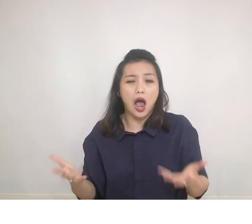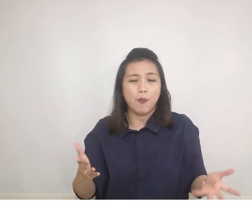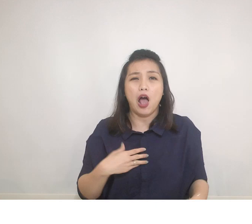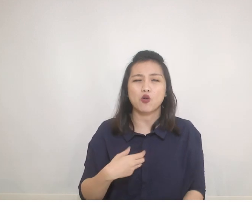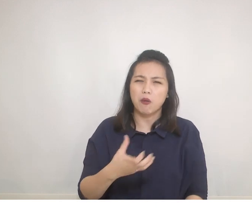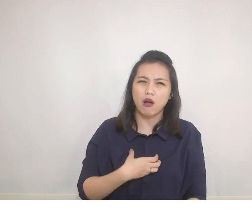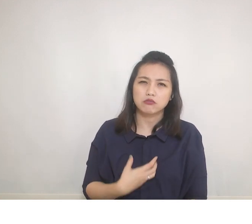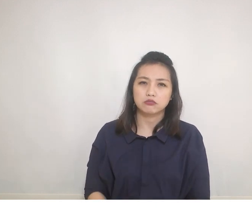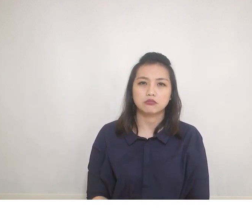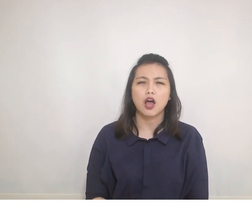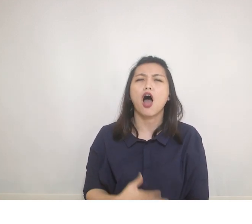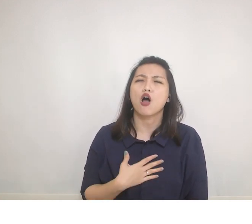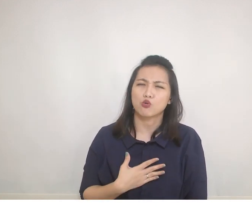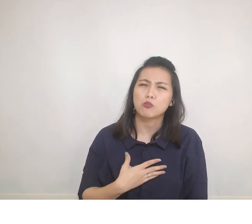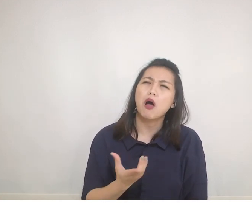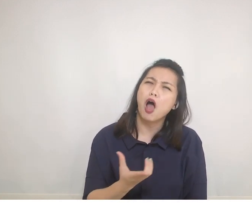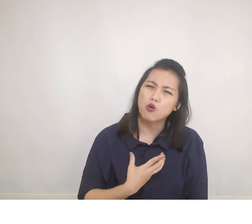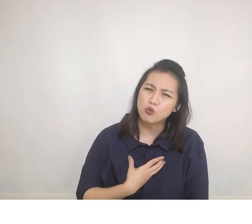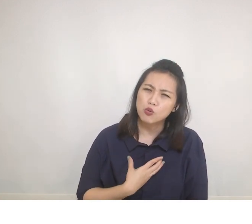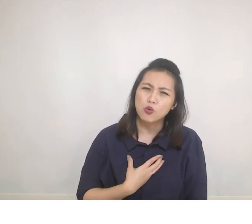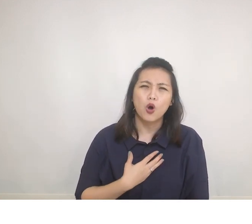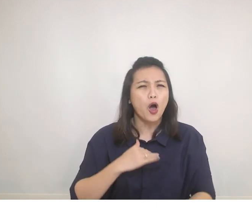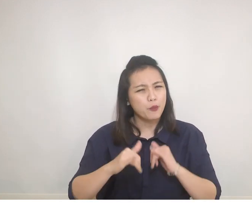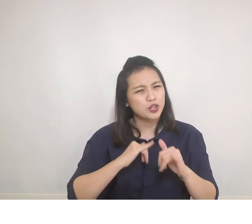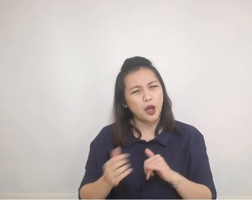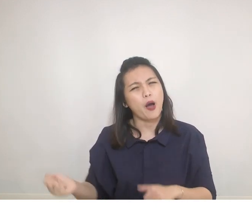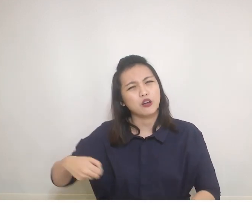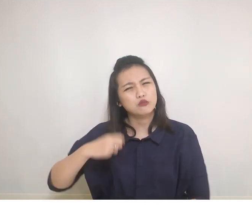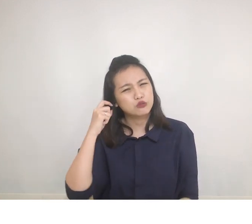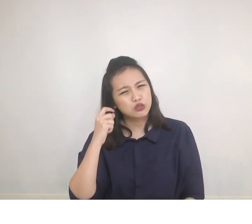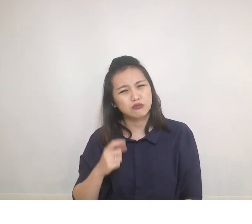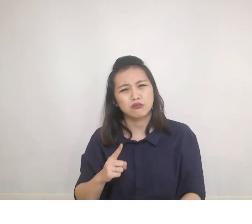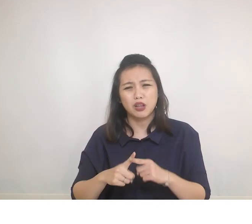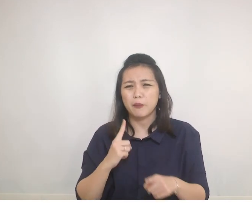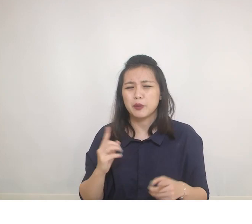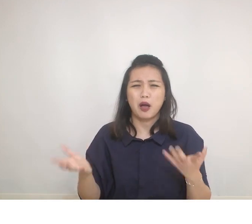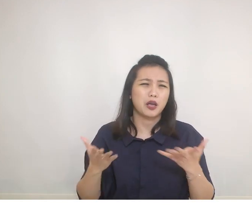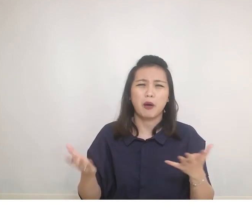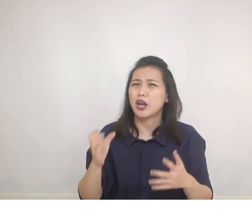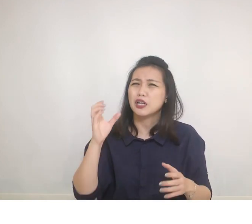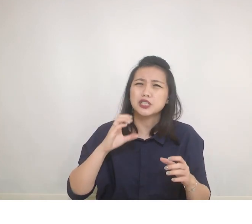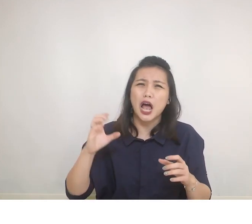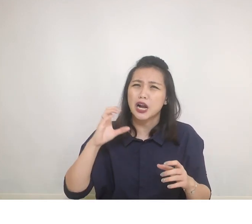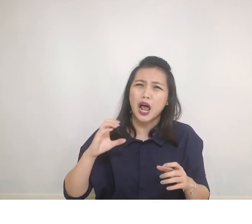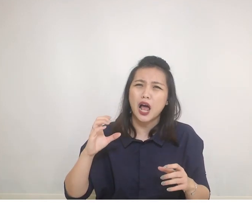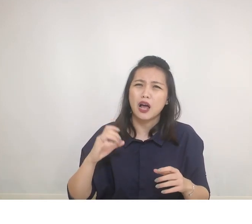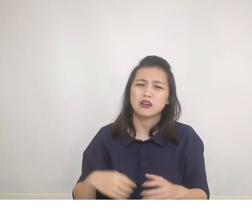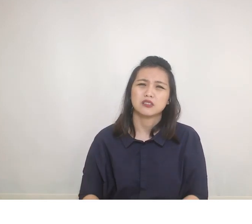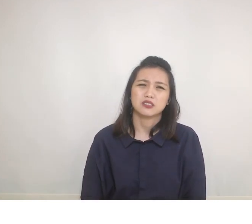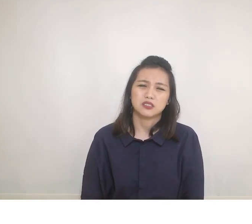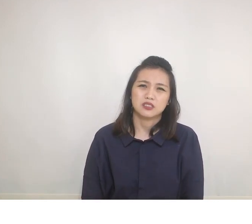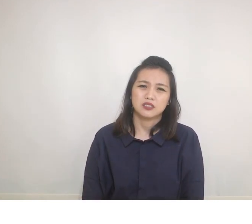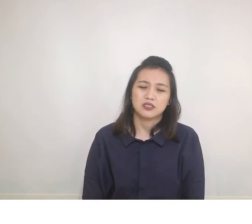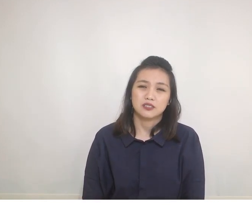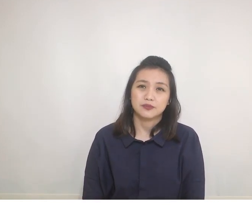coach dengan CG yang lain, kemudian di sana ya sudah diaturkan supaya Nia itu diserbu di sana. Diserbu, gitu. Wow. Iya, ya. Ya